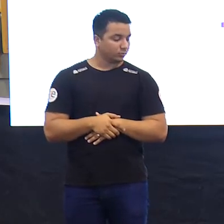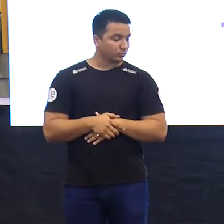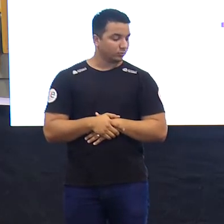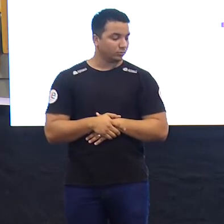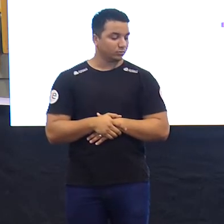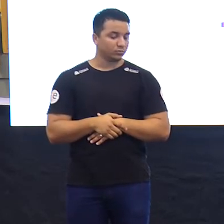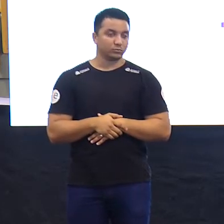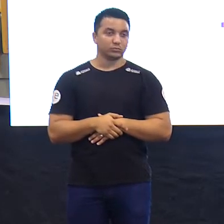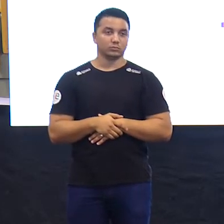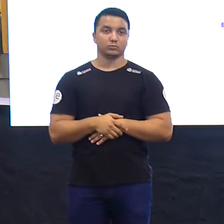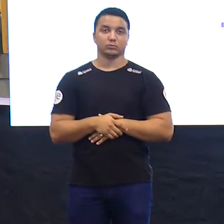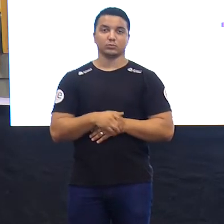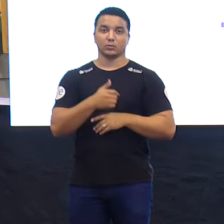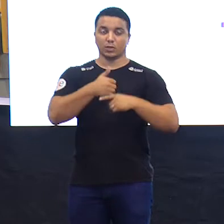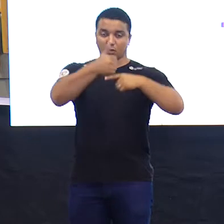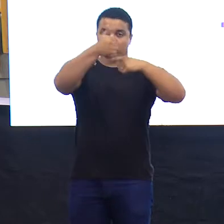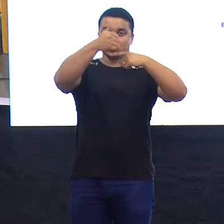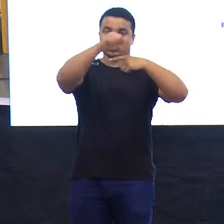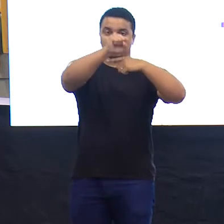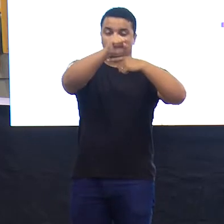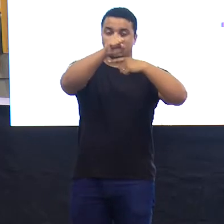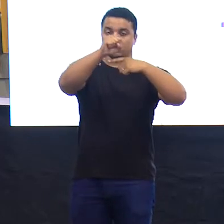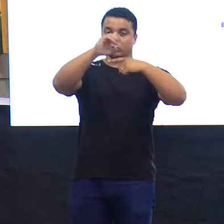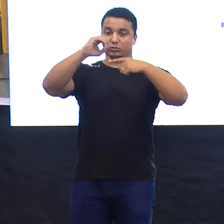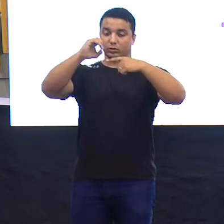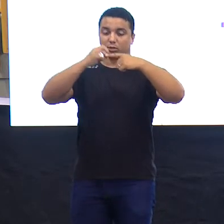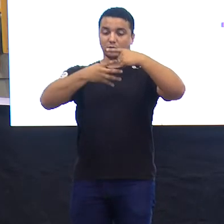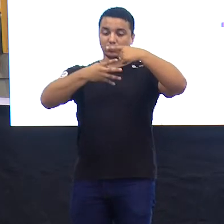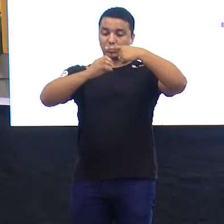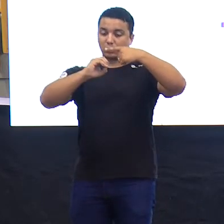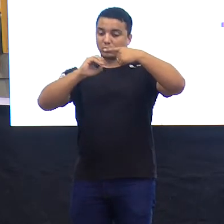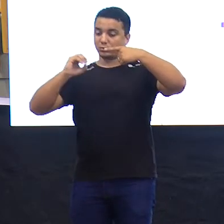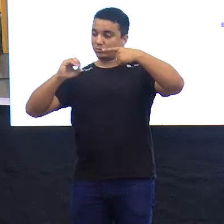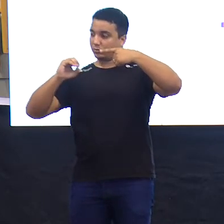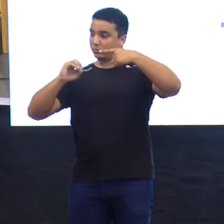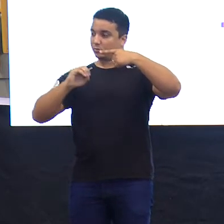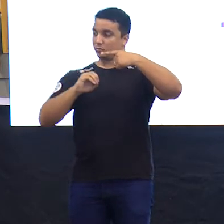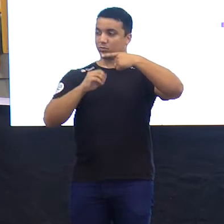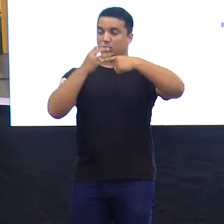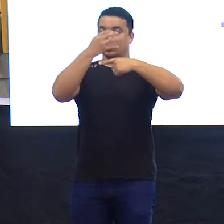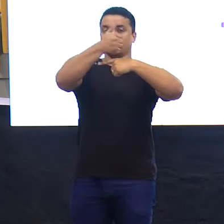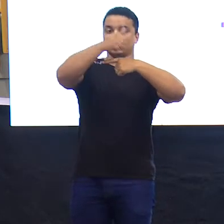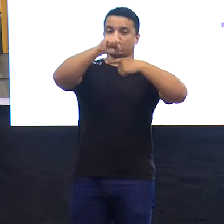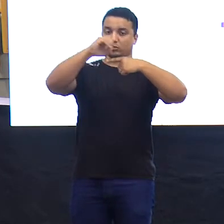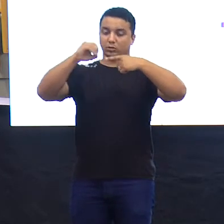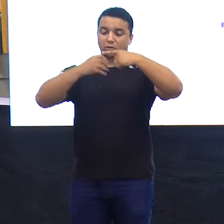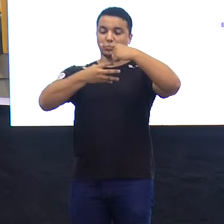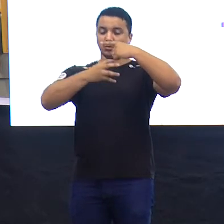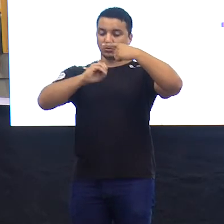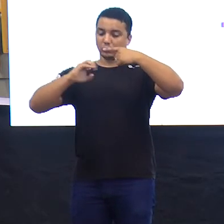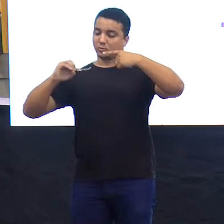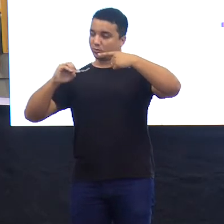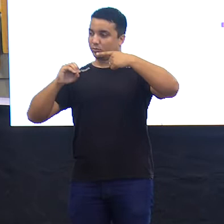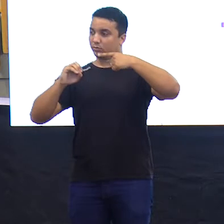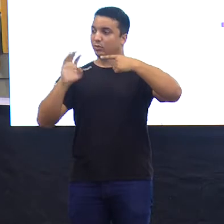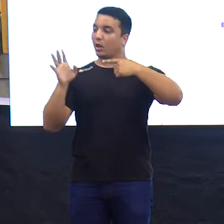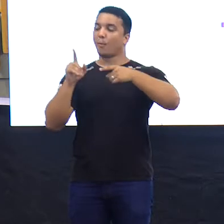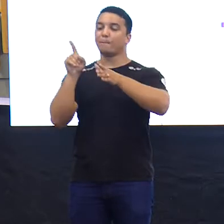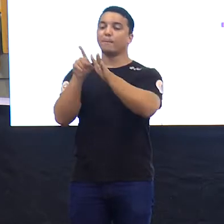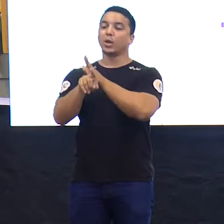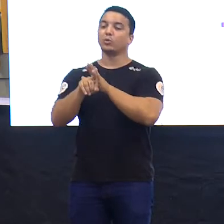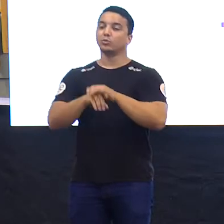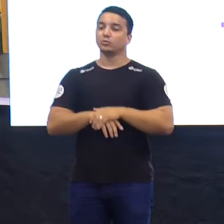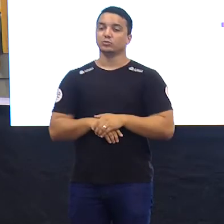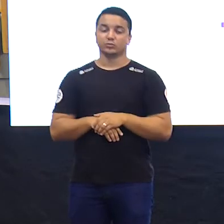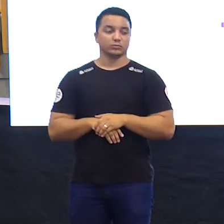embaixo. Vou acrescentar um zero em cima e vou acrescentar um zero embaixo. Agora eu pergunto para